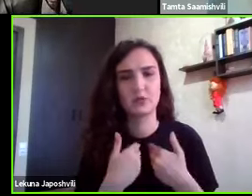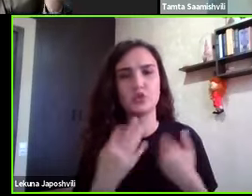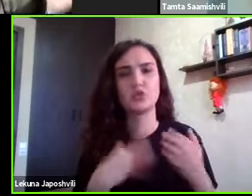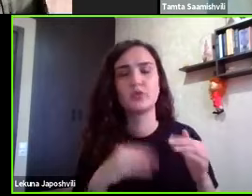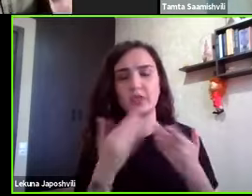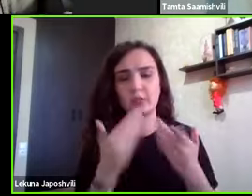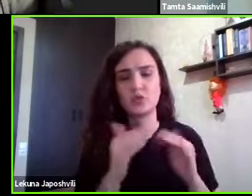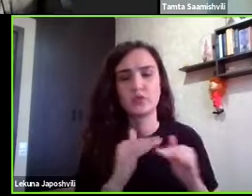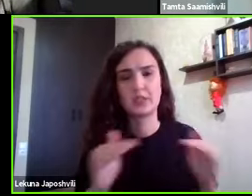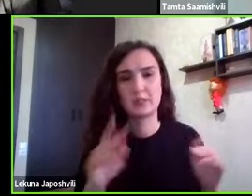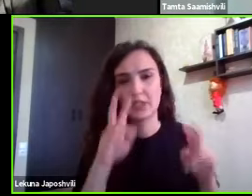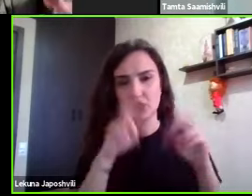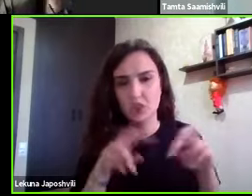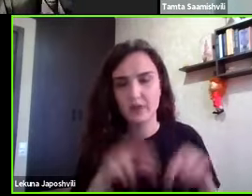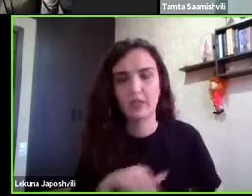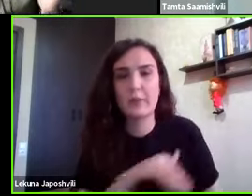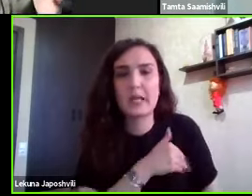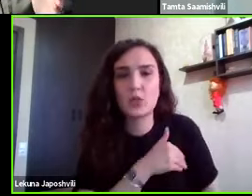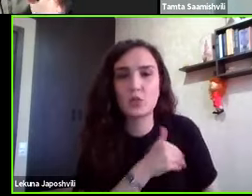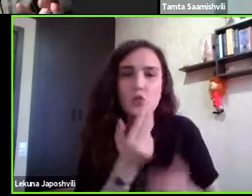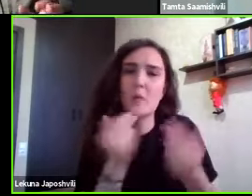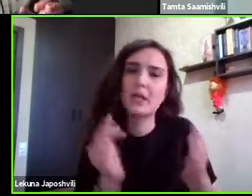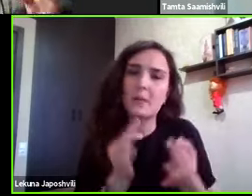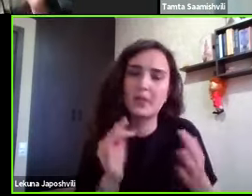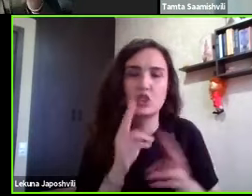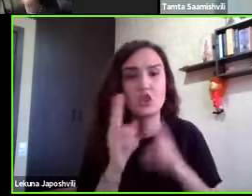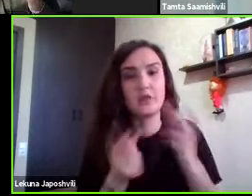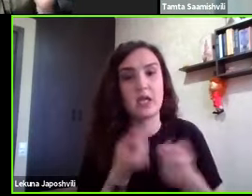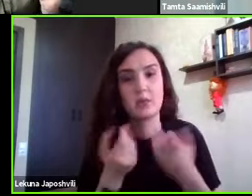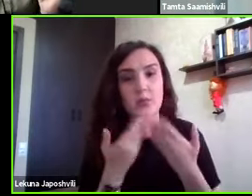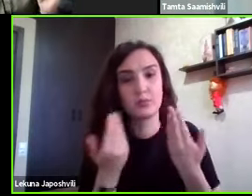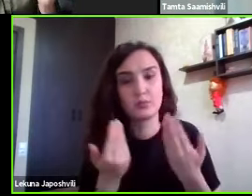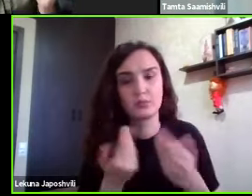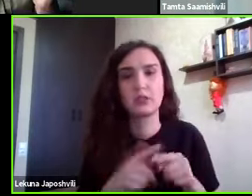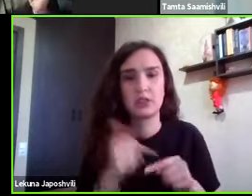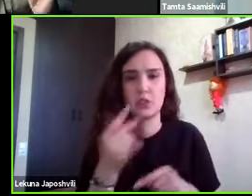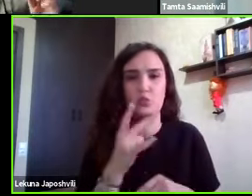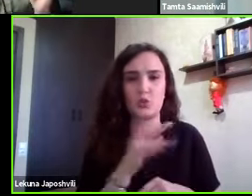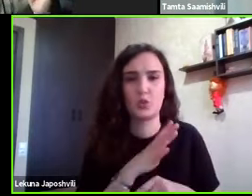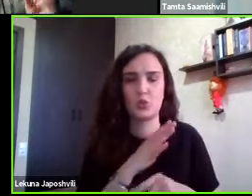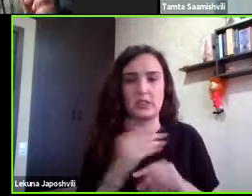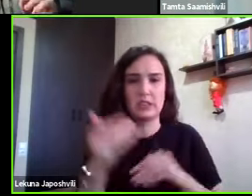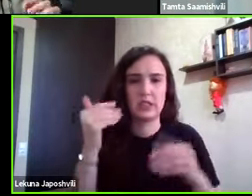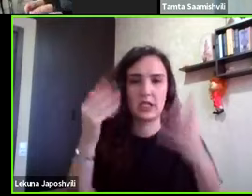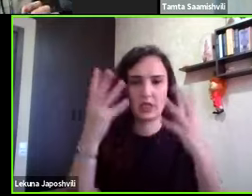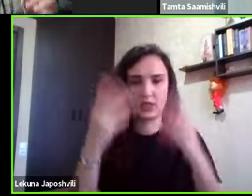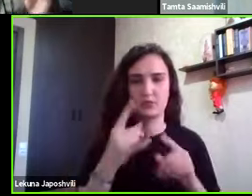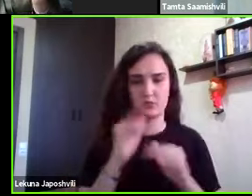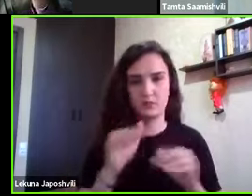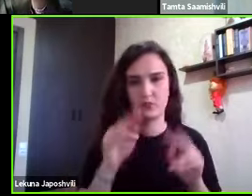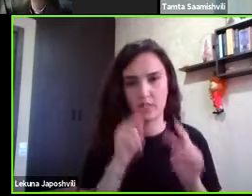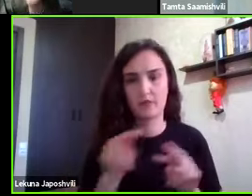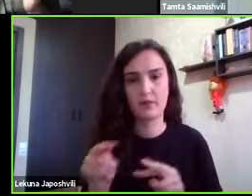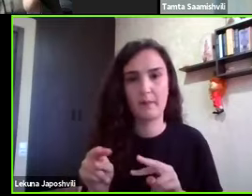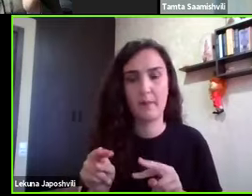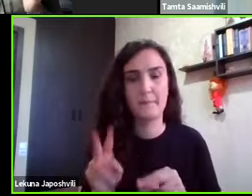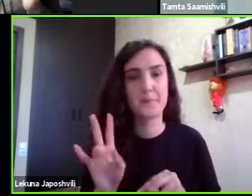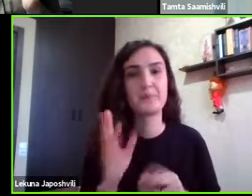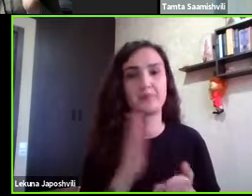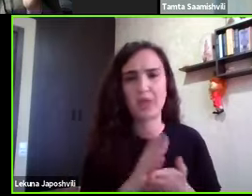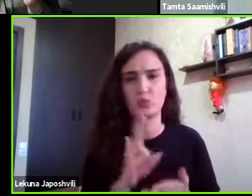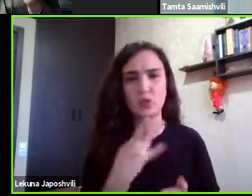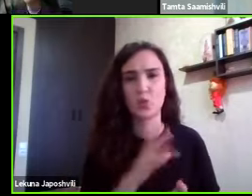და სინჯავთ ტემპერატურას ხომ არაფერი ჩივილებებ, კარგად უნდა იყოს წინა დღეებში ბავშვზე დაკვირება. ანუ არ